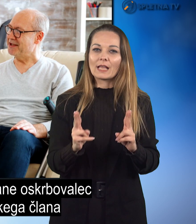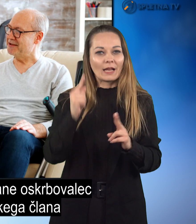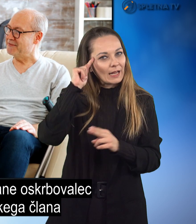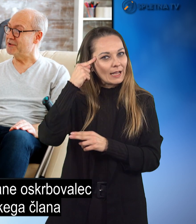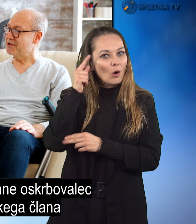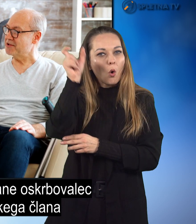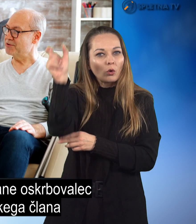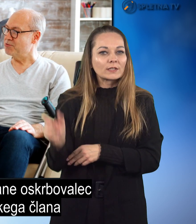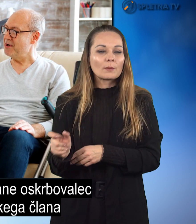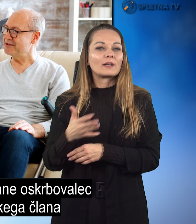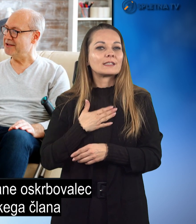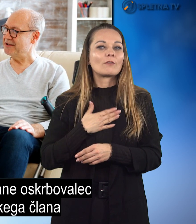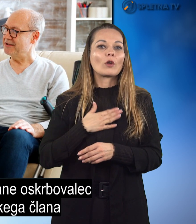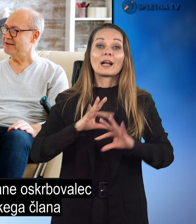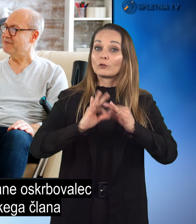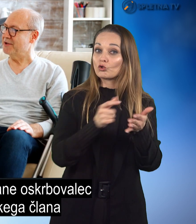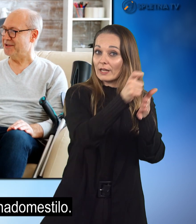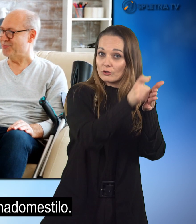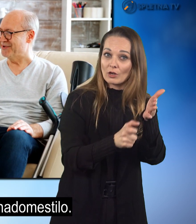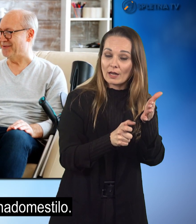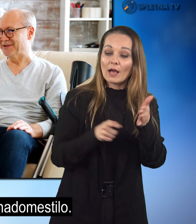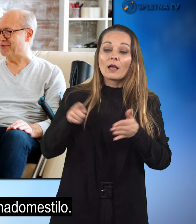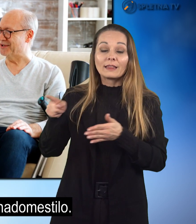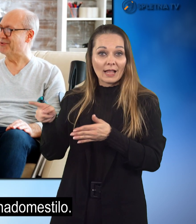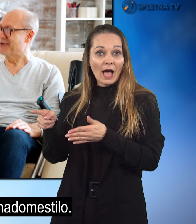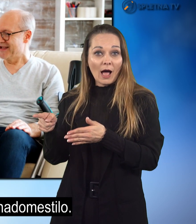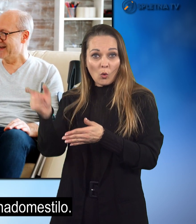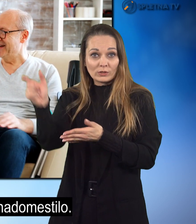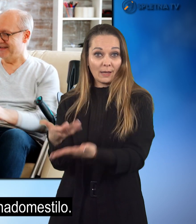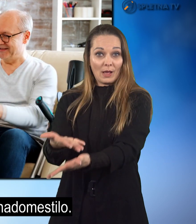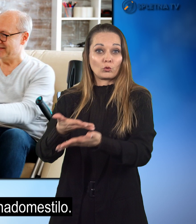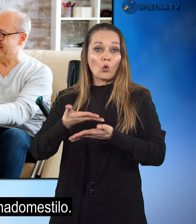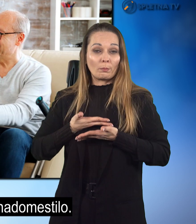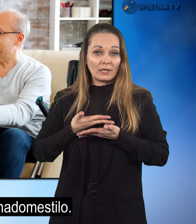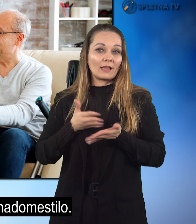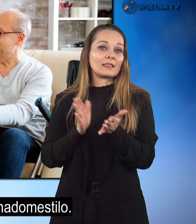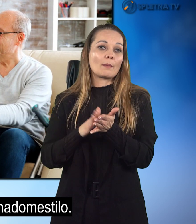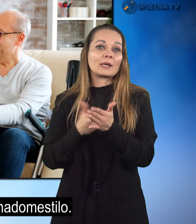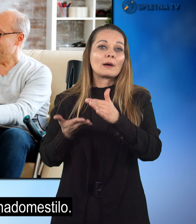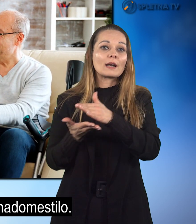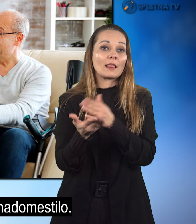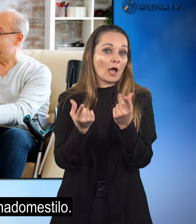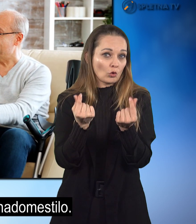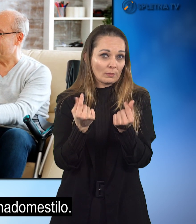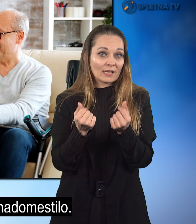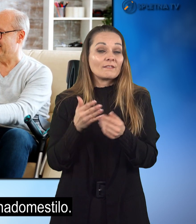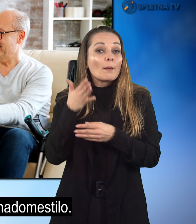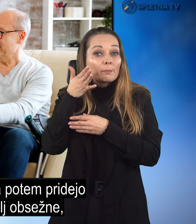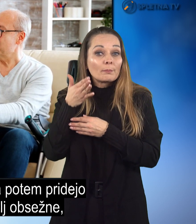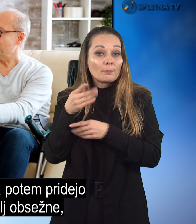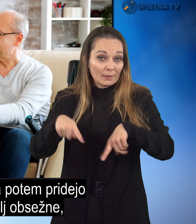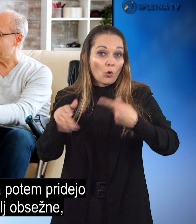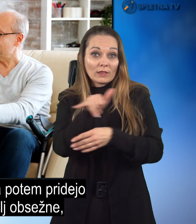postane oskrbovalec svojega družinskega člana, ter zato prejema potem recimo nadomestilo.